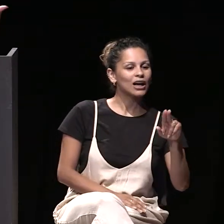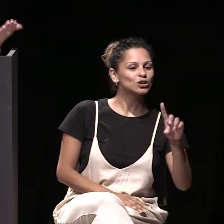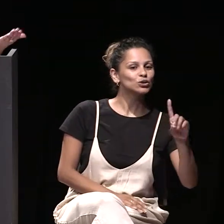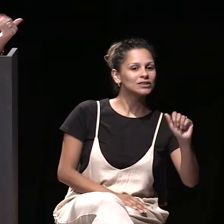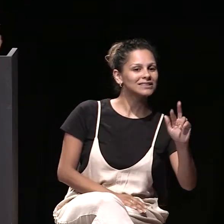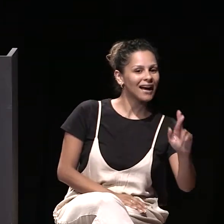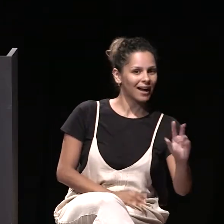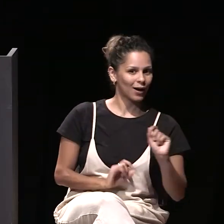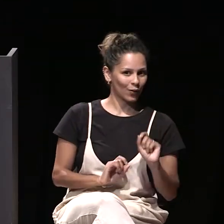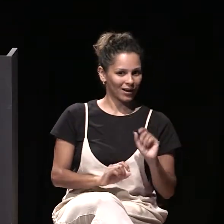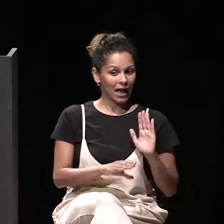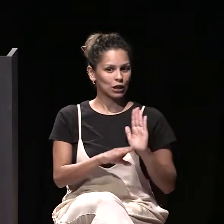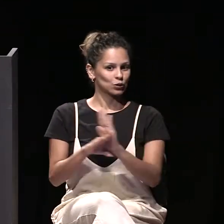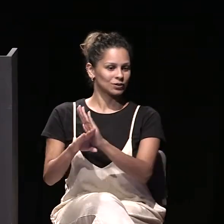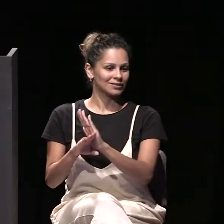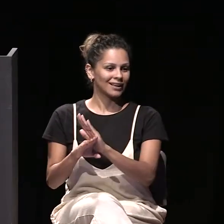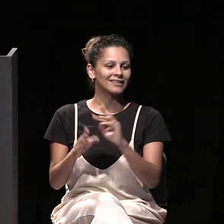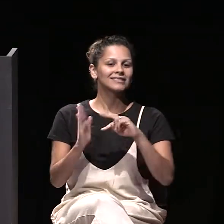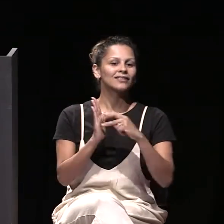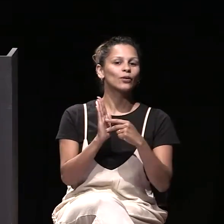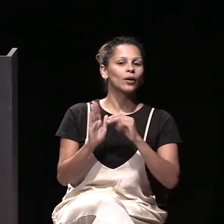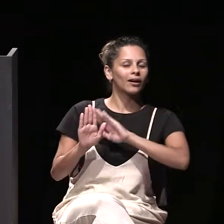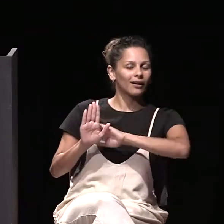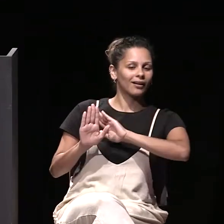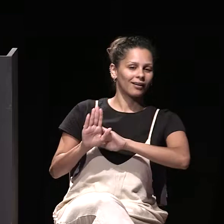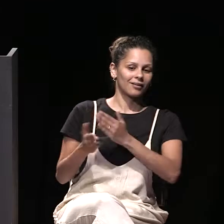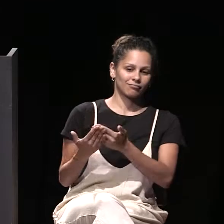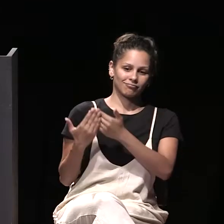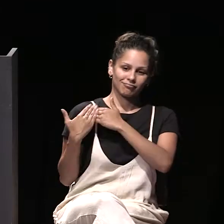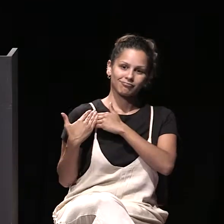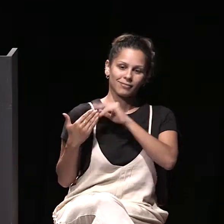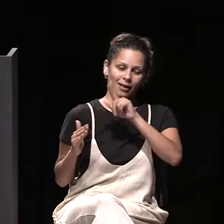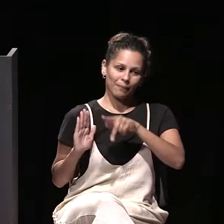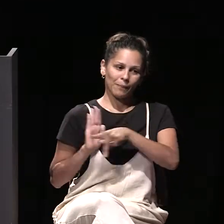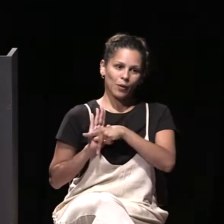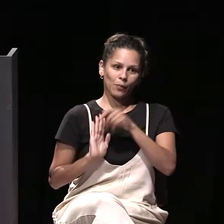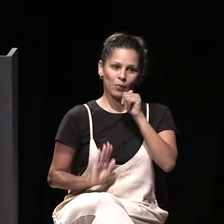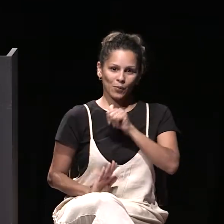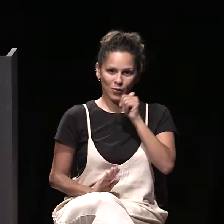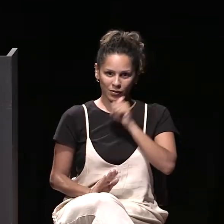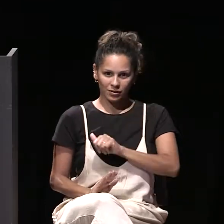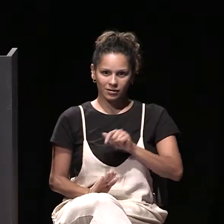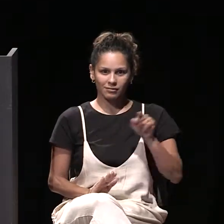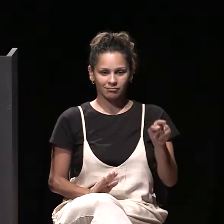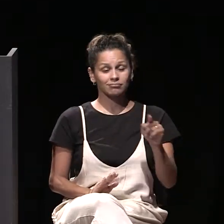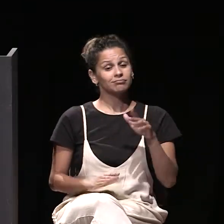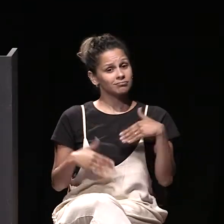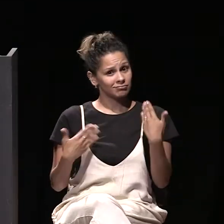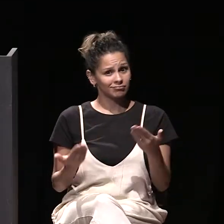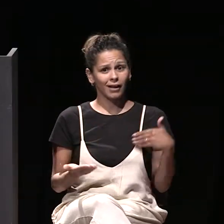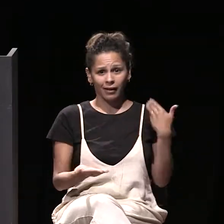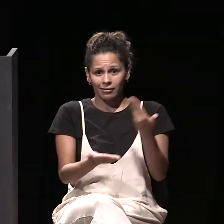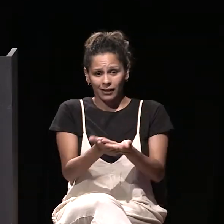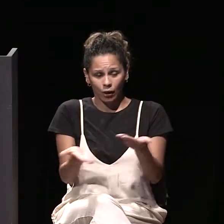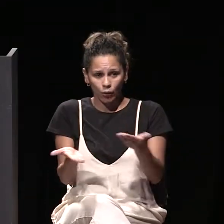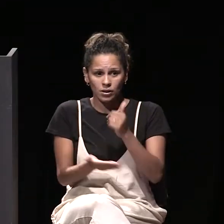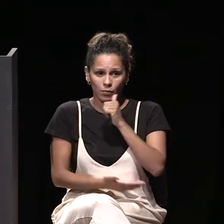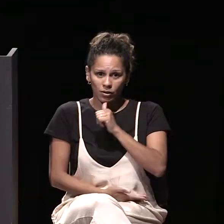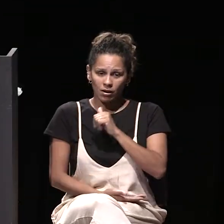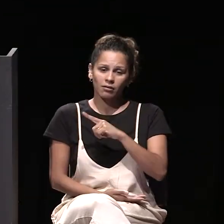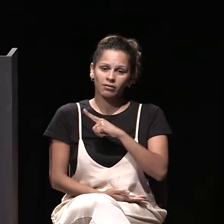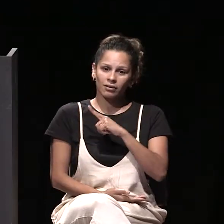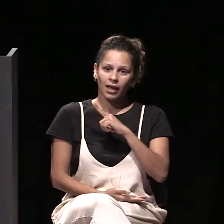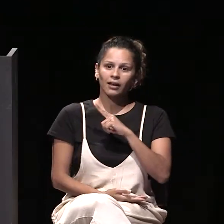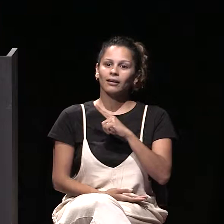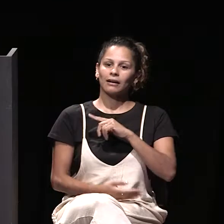a responsabilidade é da mulher. Então, ainda a responsabilidade, com isso a mulher tem dupla jornada de trabalho ou tripla jornada,